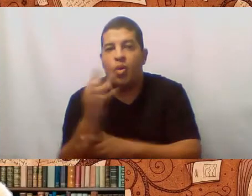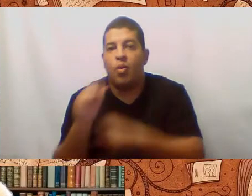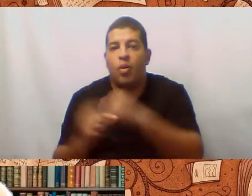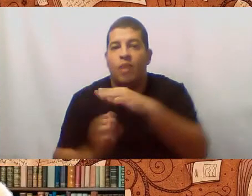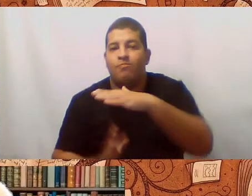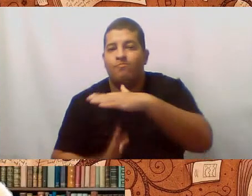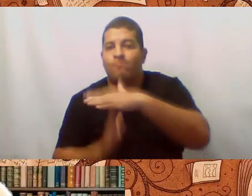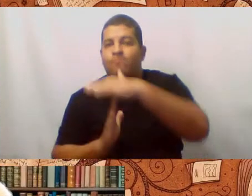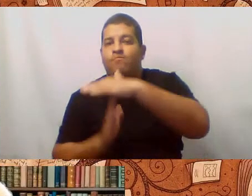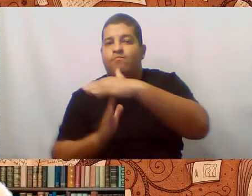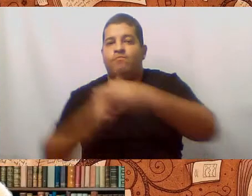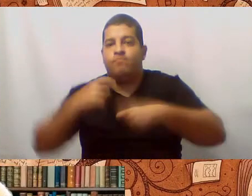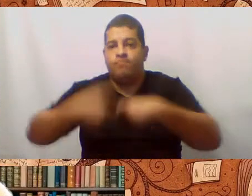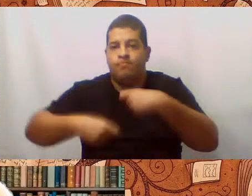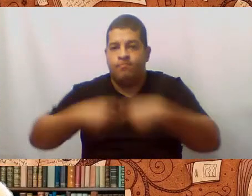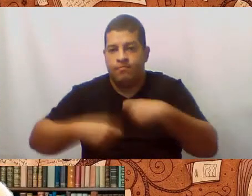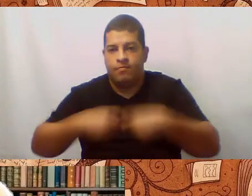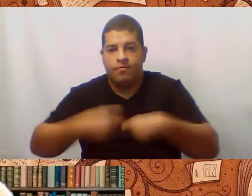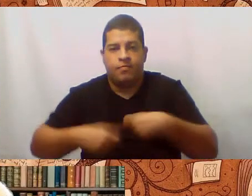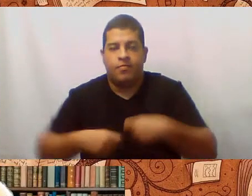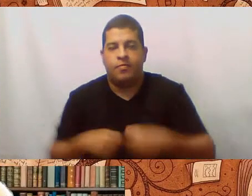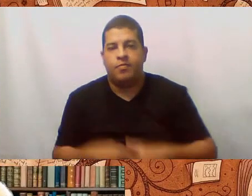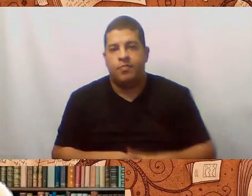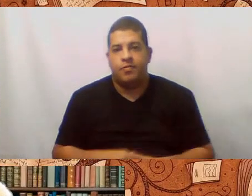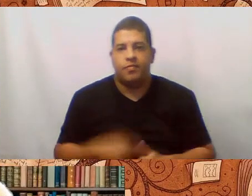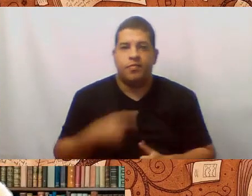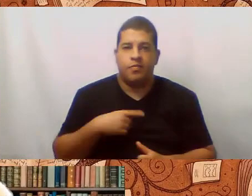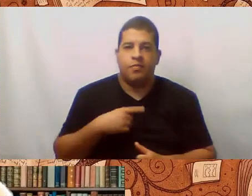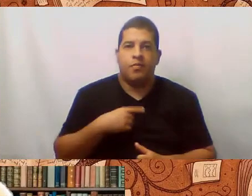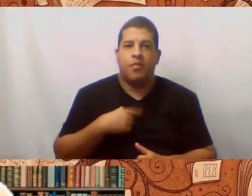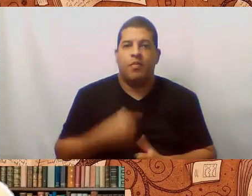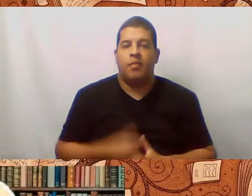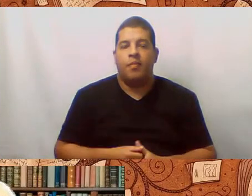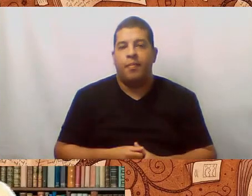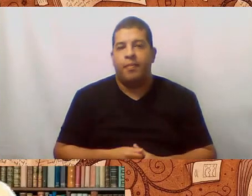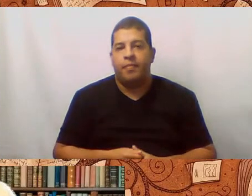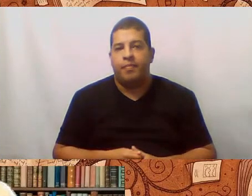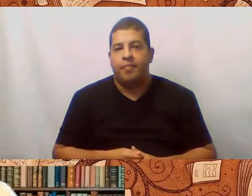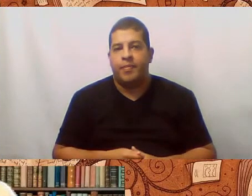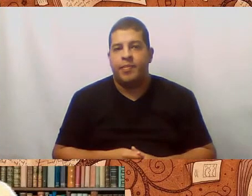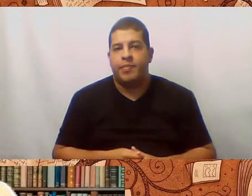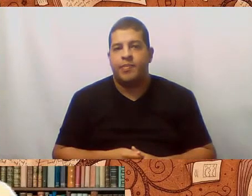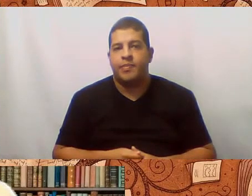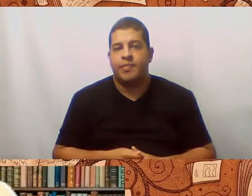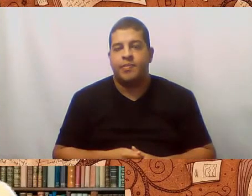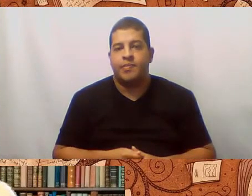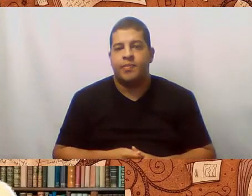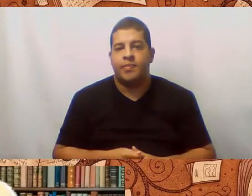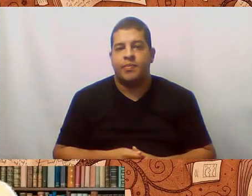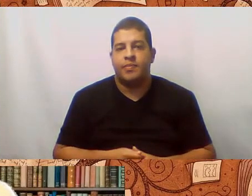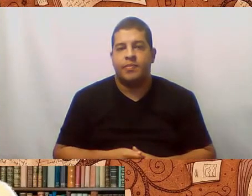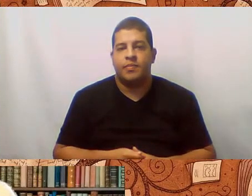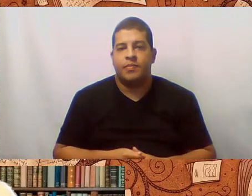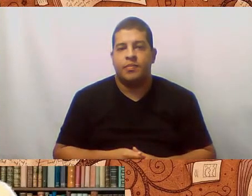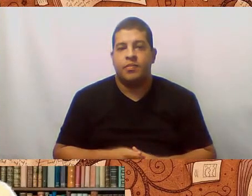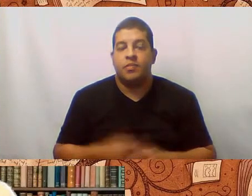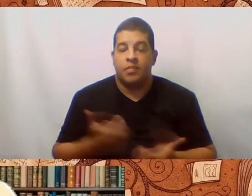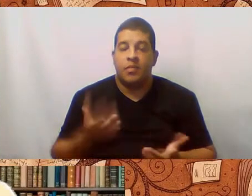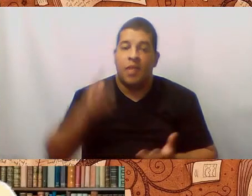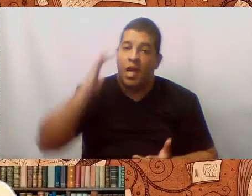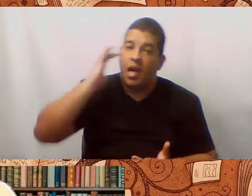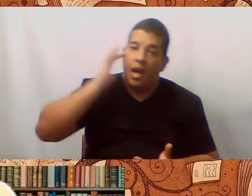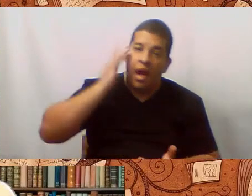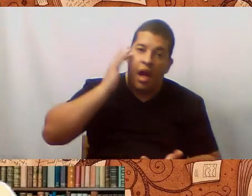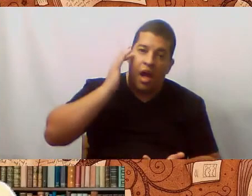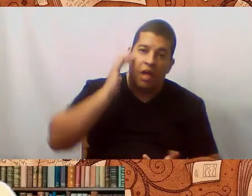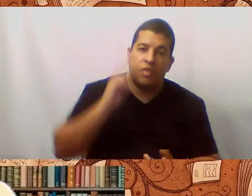sexual e um incremento dos processos de repressão, né? Isso é óbvio, né? E eu acho que